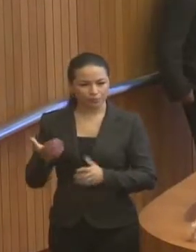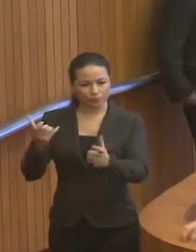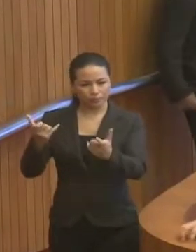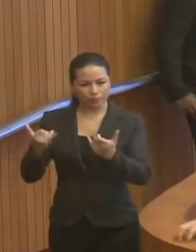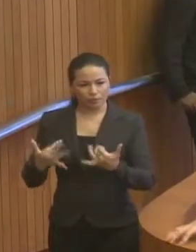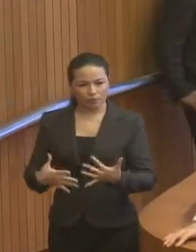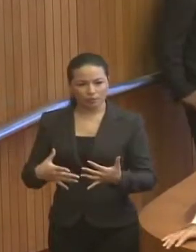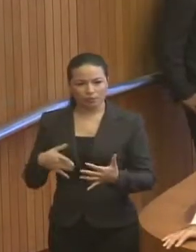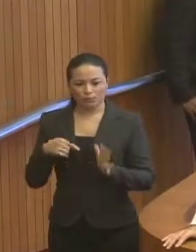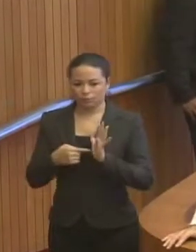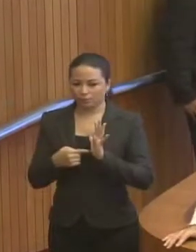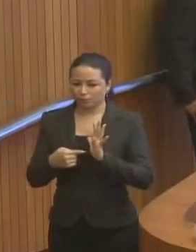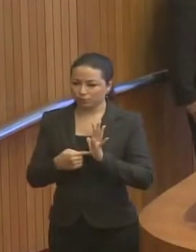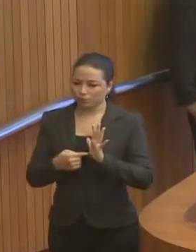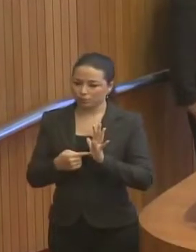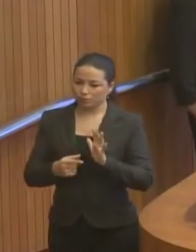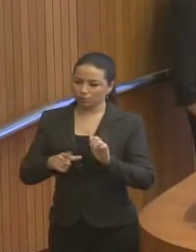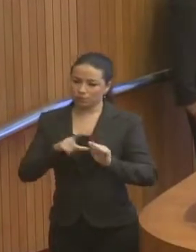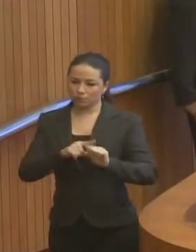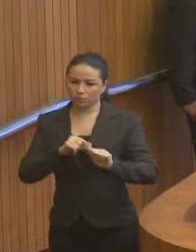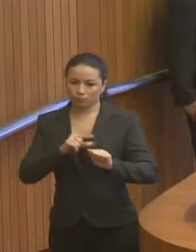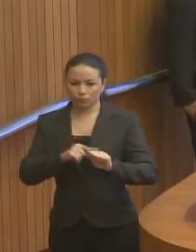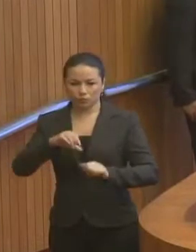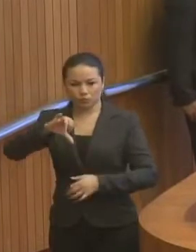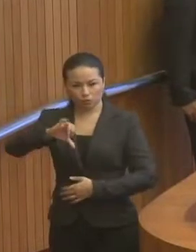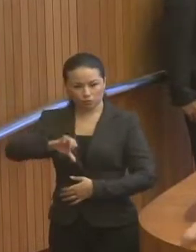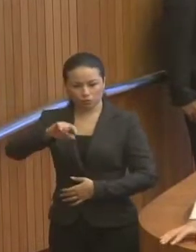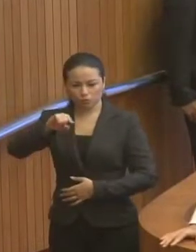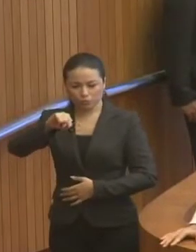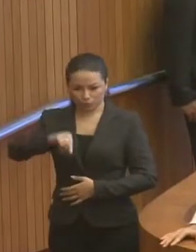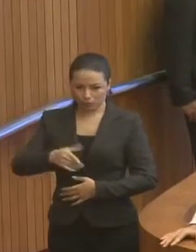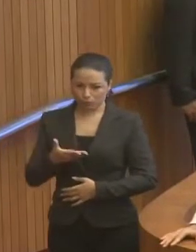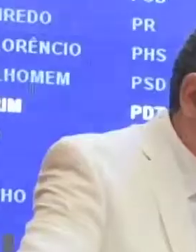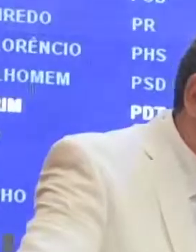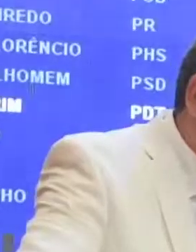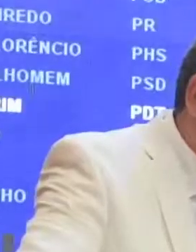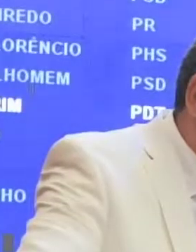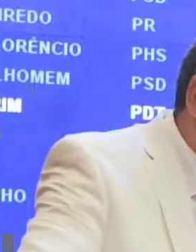Diz o artigo 9º que é assegurado o direito de greve,